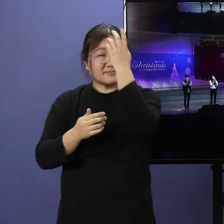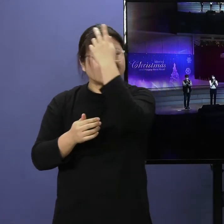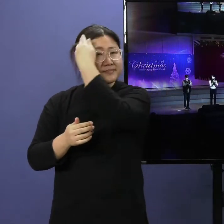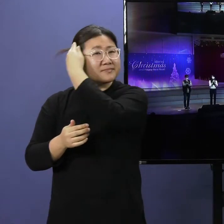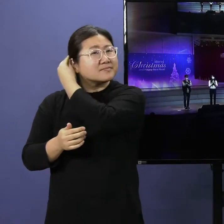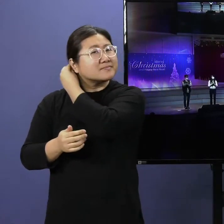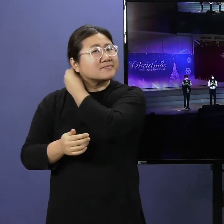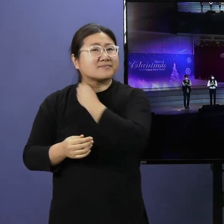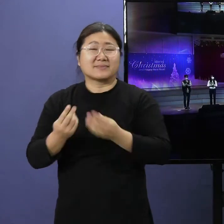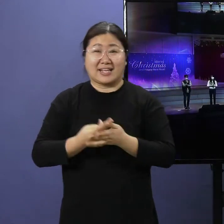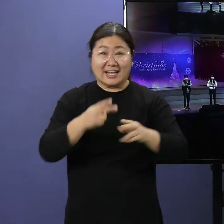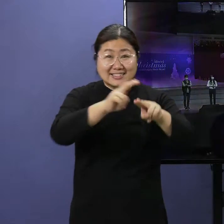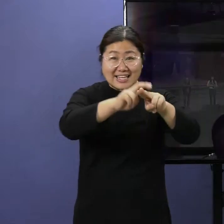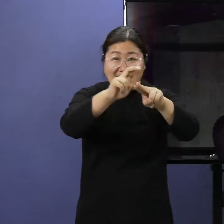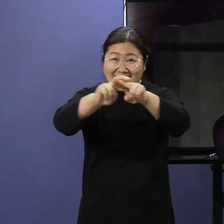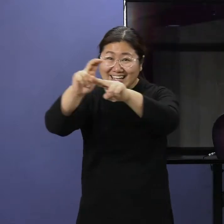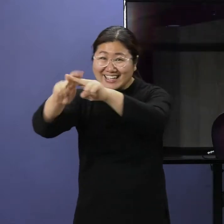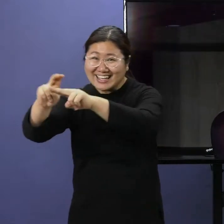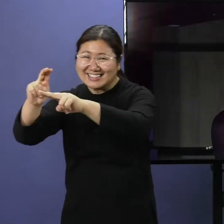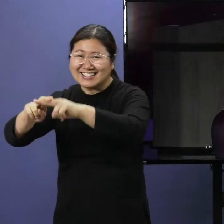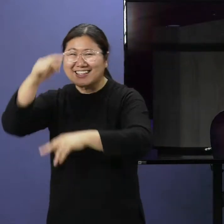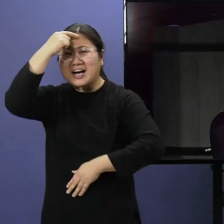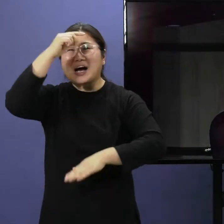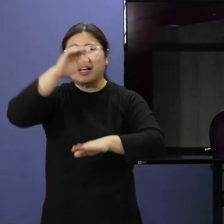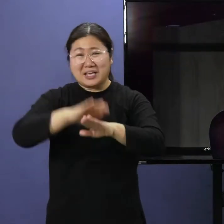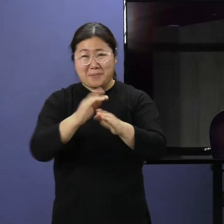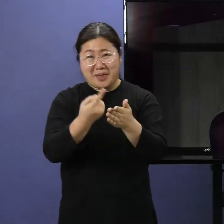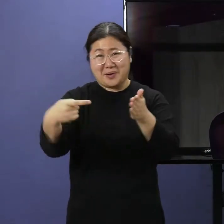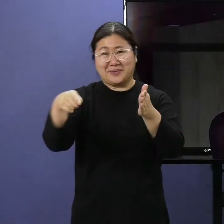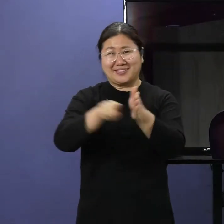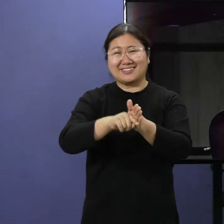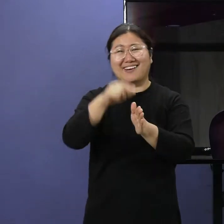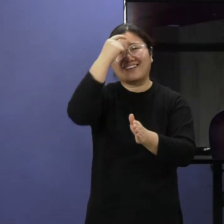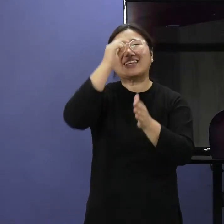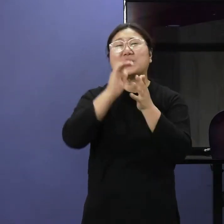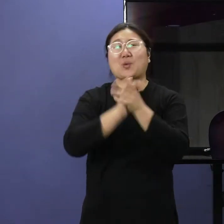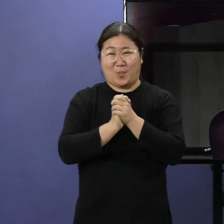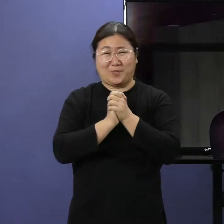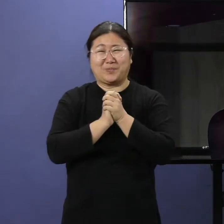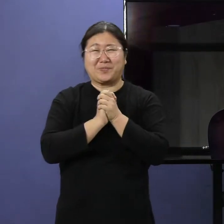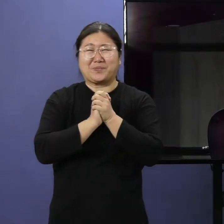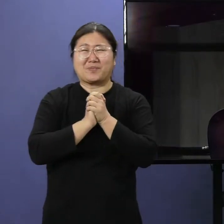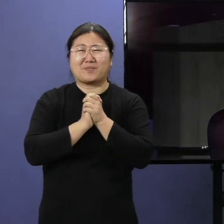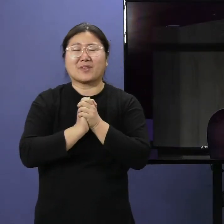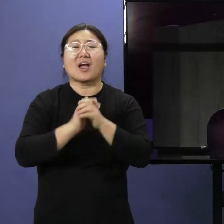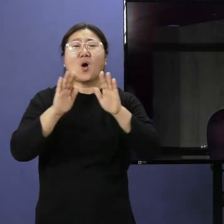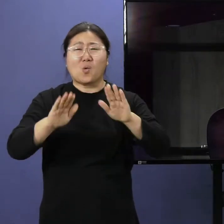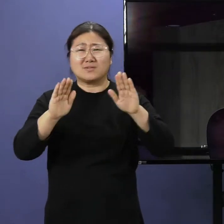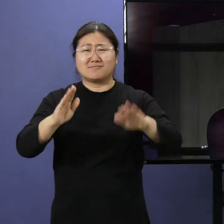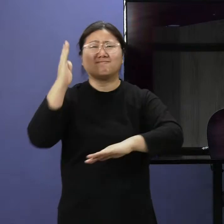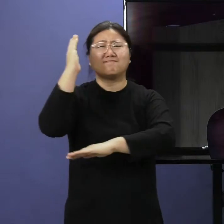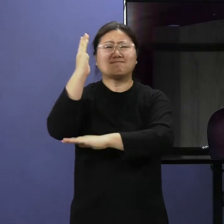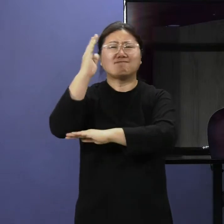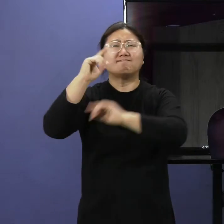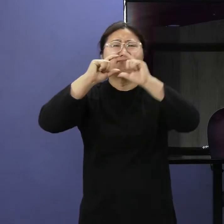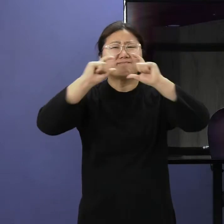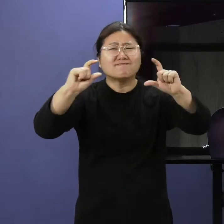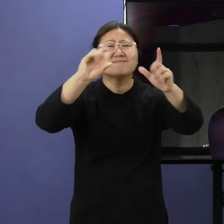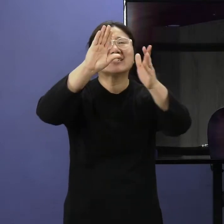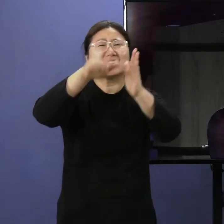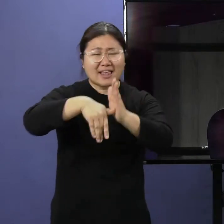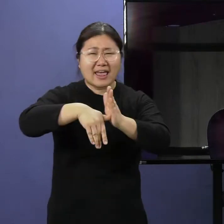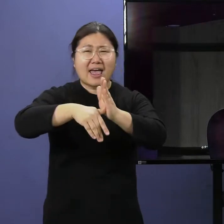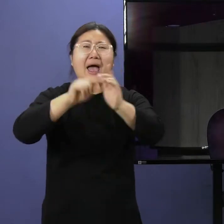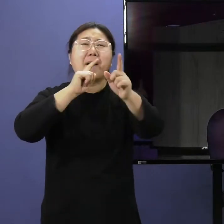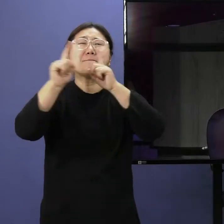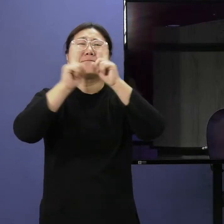다 함께 자리에 앉아서 우리 예배를 위해 계속해서 기도하며 나가기 원합니다. 주님, 오늘 말씀이 선포되어질 때에 말씀의 능력을 경험하는